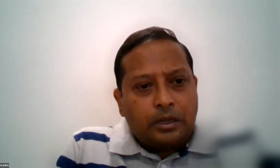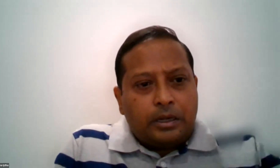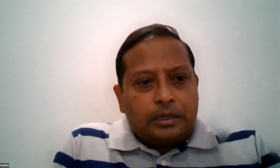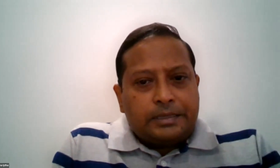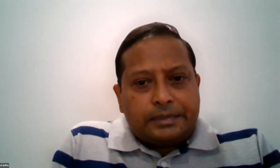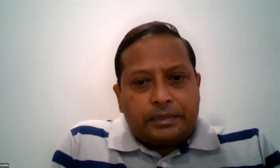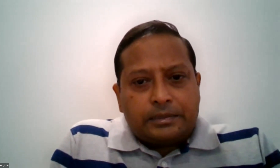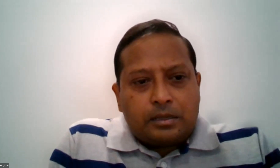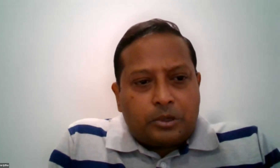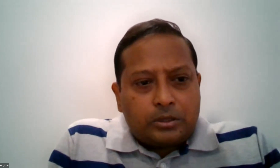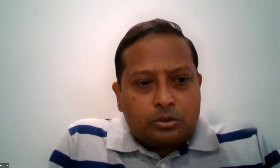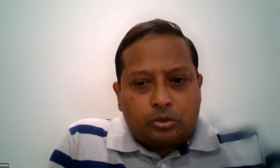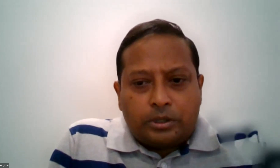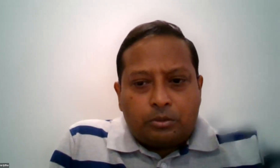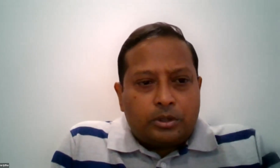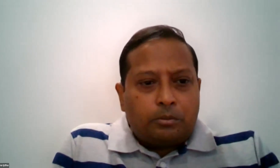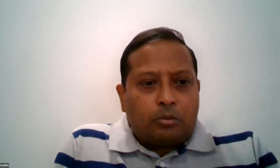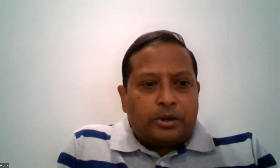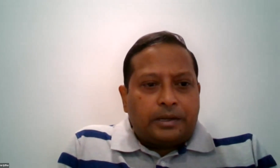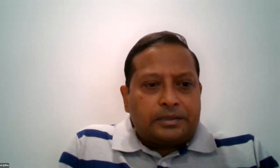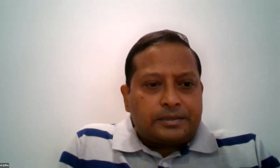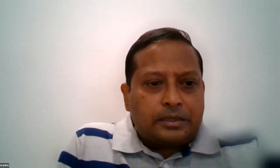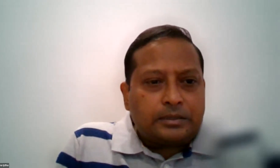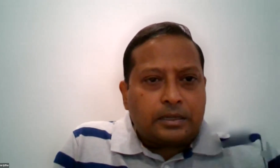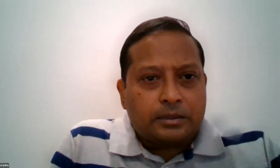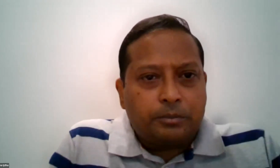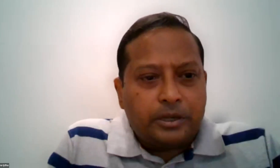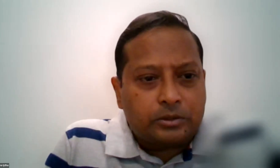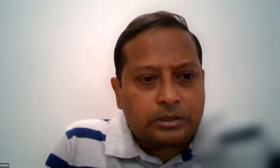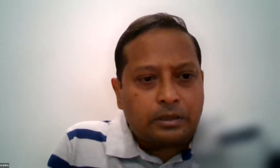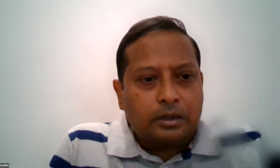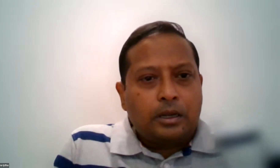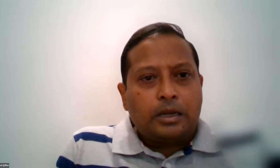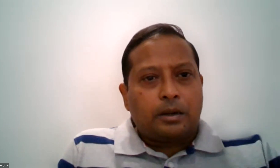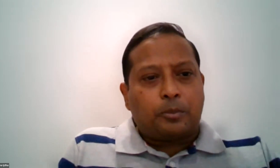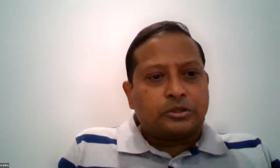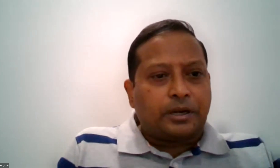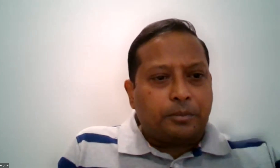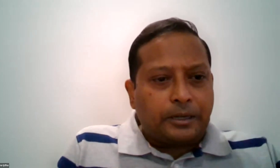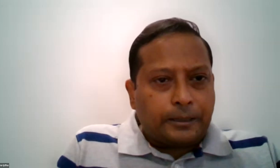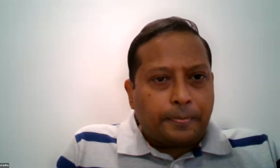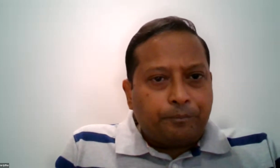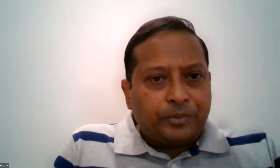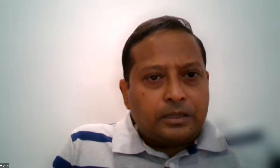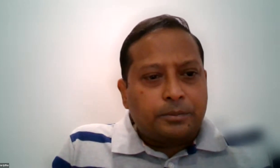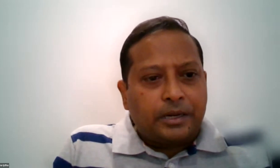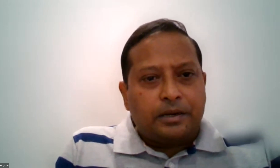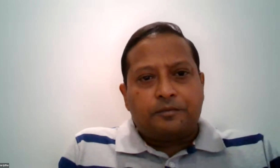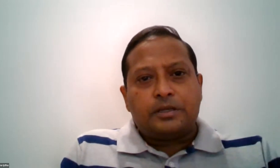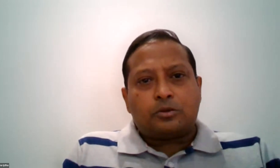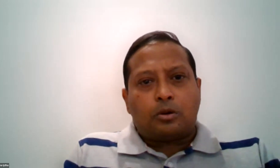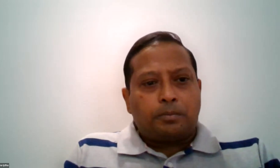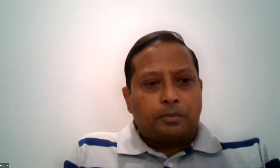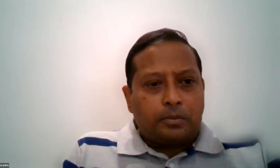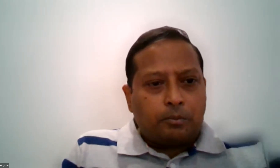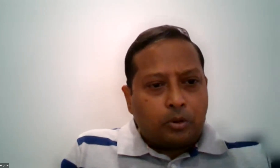से किस तरीके से समाज को जोड़ के उन्होंने मुंबई का 10,000 ऐसा बिल्डिंग्स का एक रिपोजिटरी बनाया. सिमिलरली